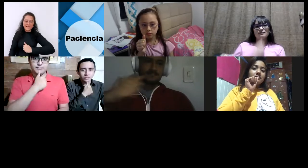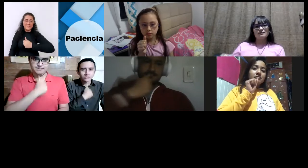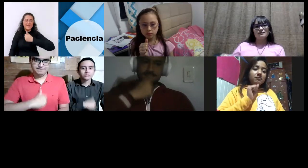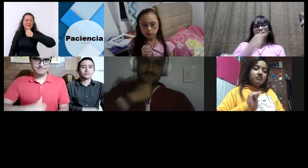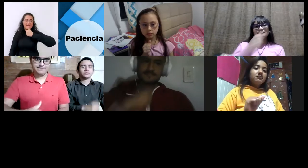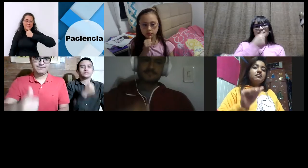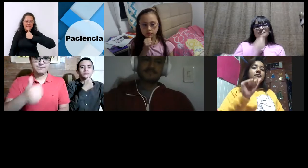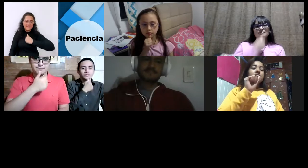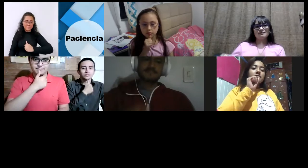Paciencia.